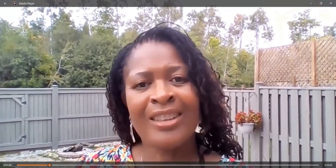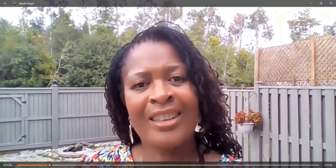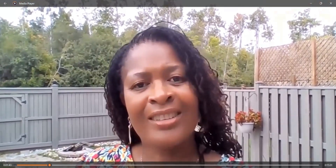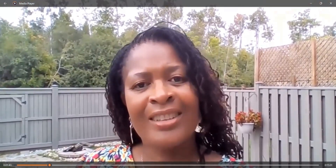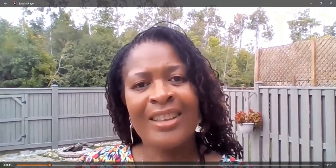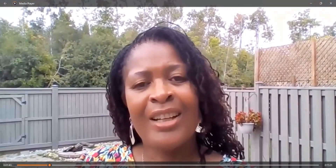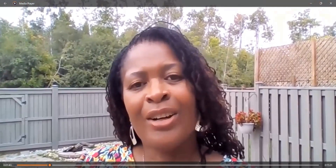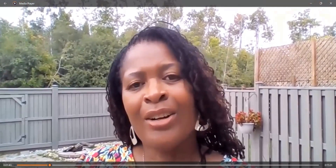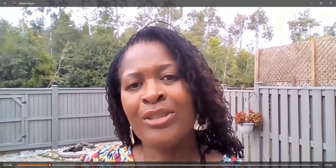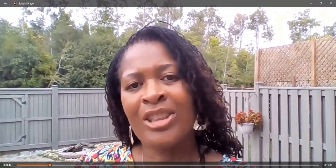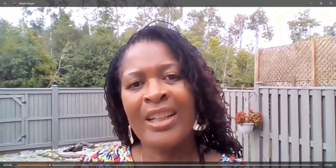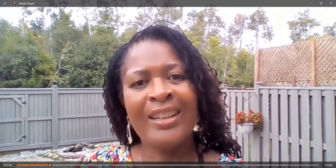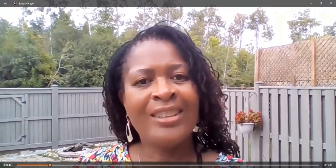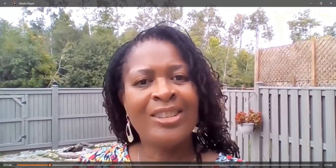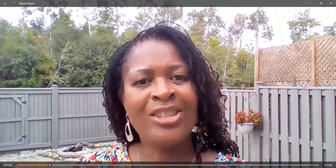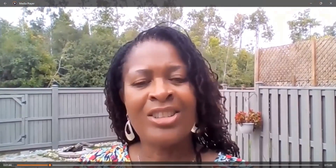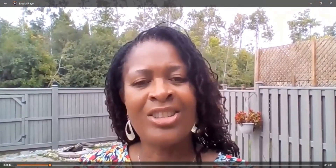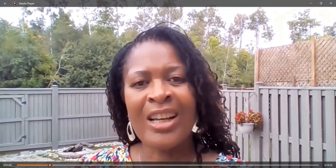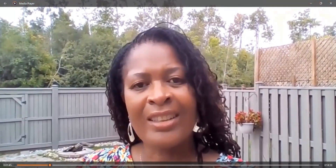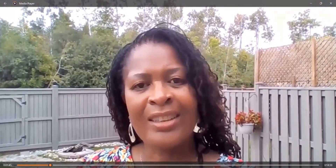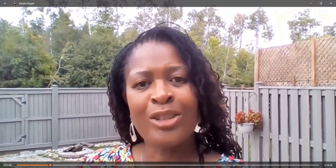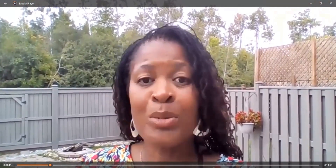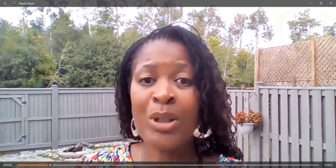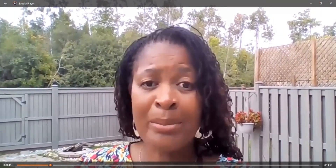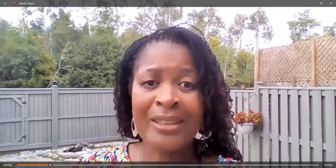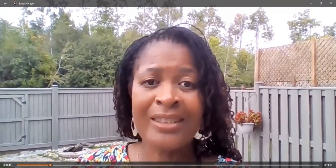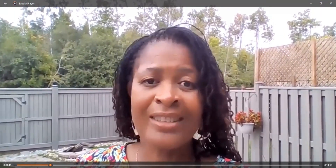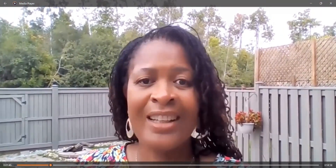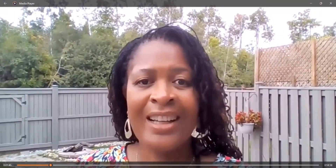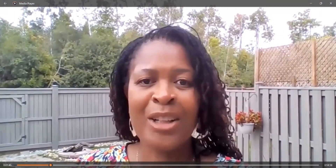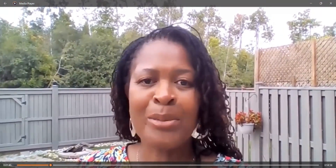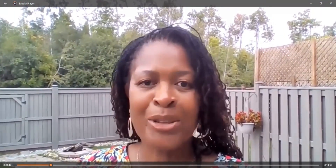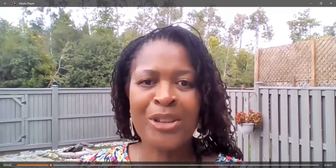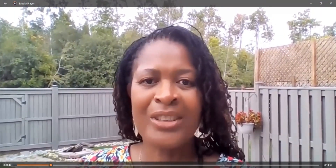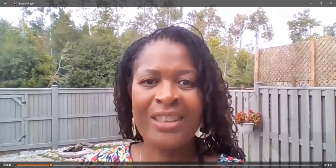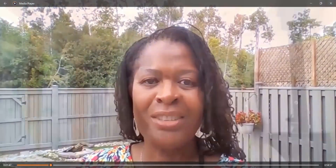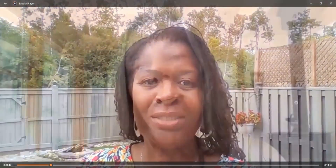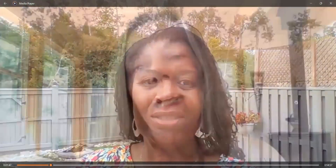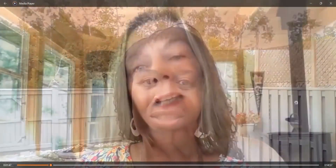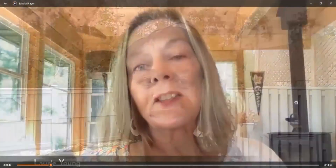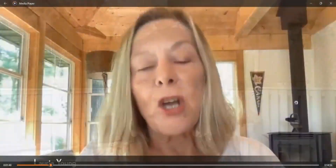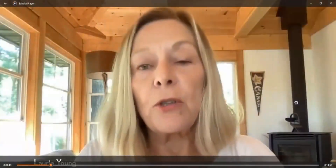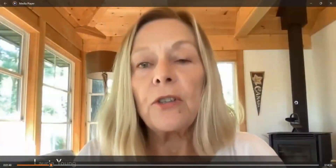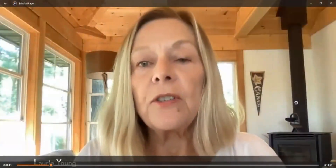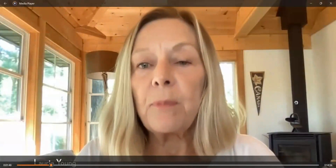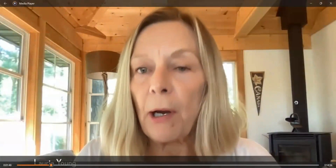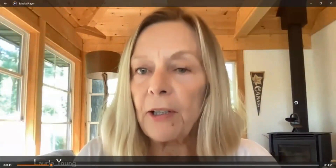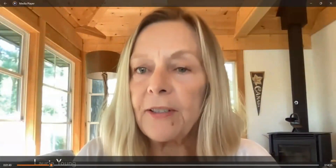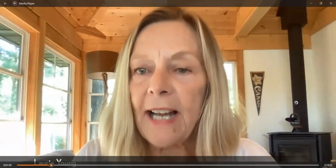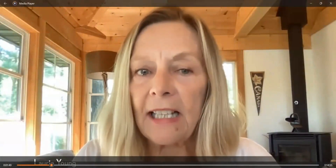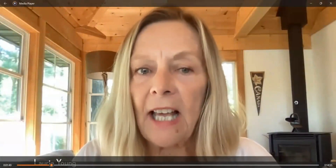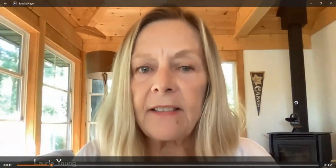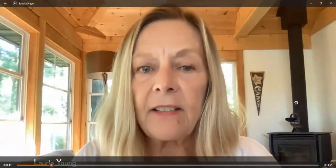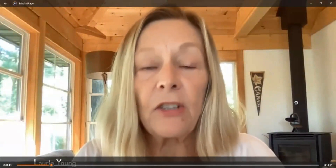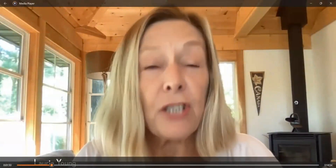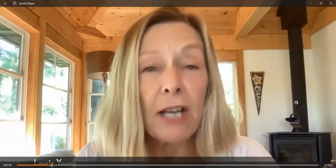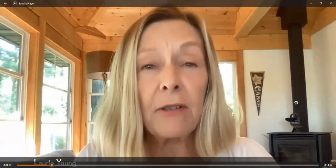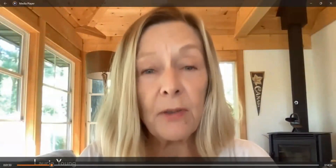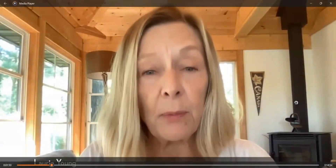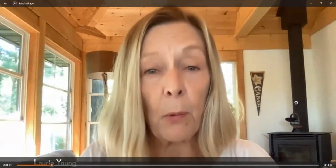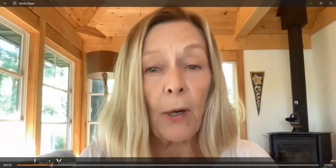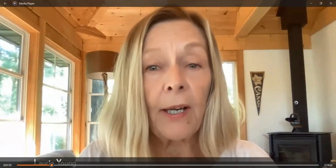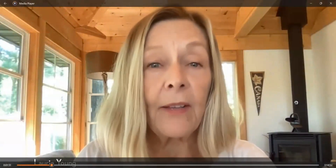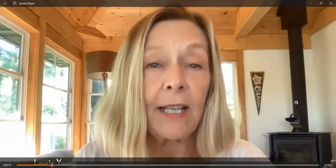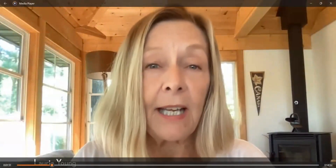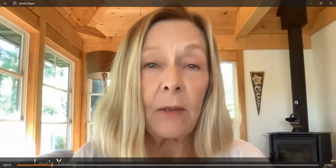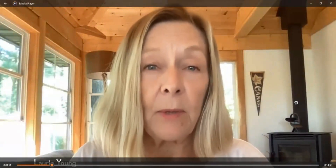today's context of change and challenge, promise and opportunity. As donors, partners, and allies, your